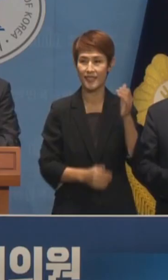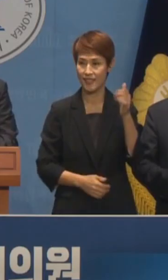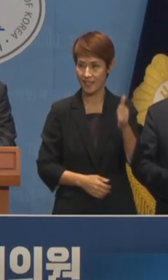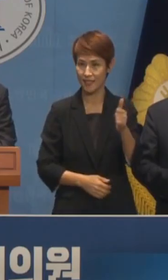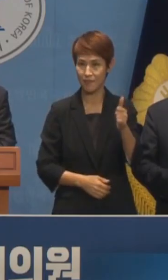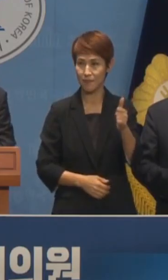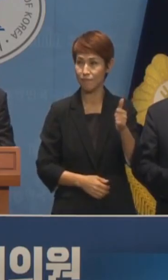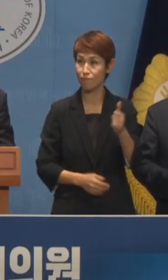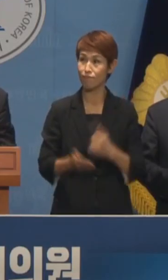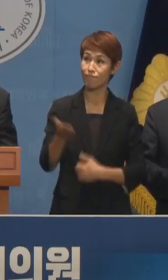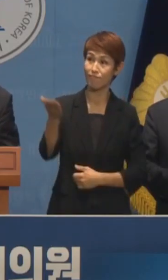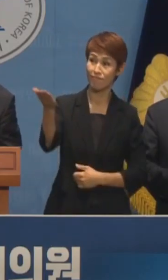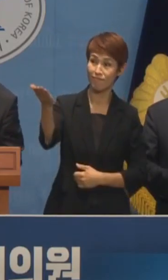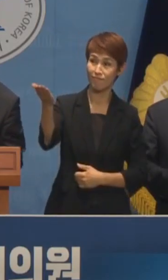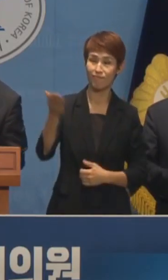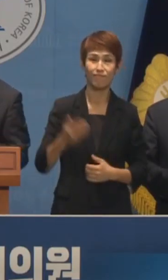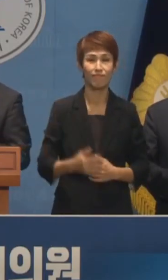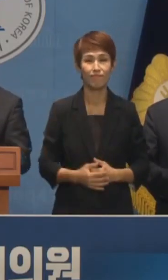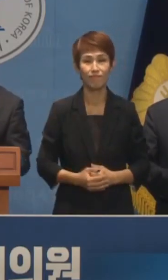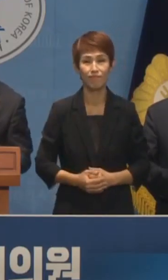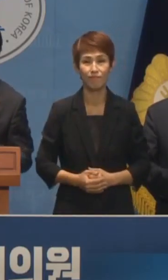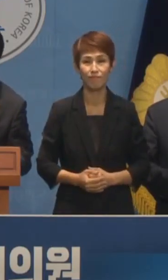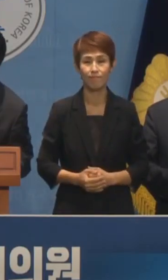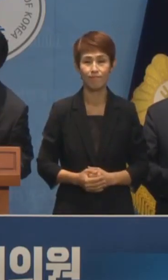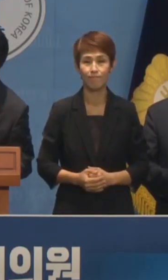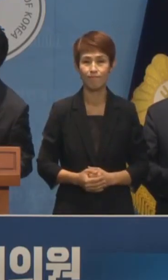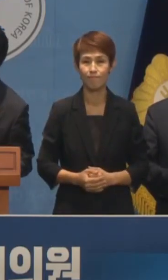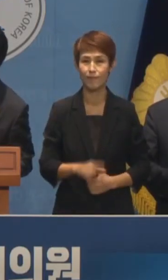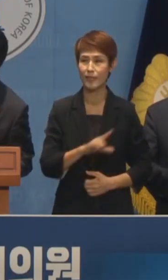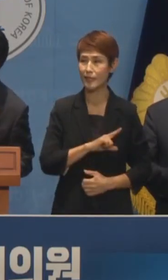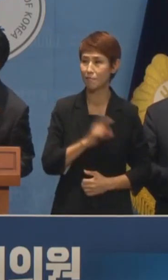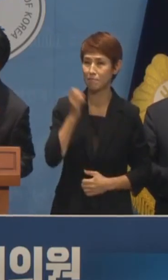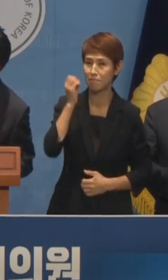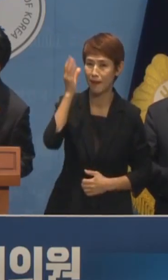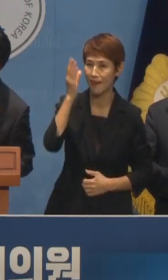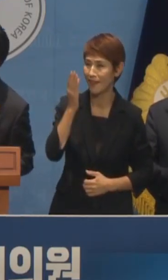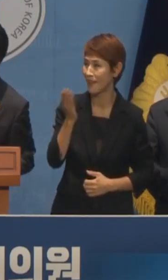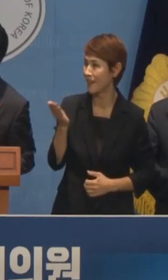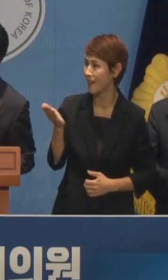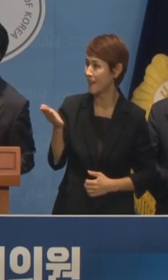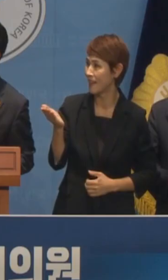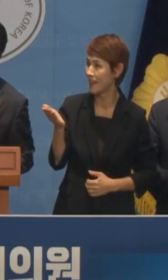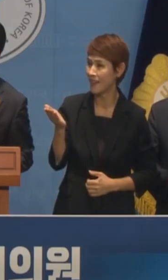기획협력실장님도 저쪽에 함께 하시고요. 그 다음에 제가 성함을 깜빡했는데 우리 또